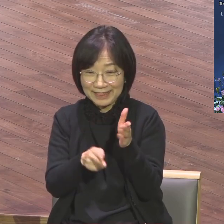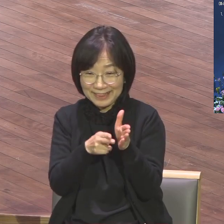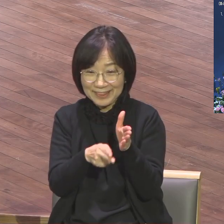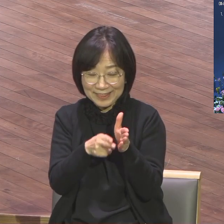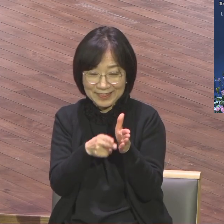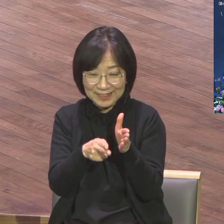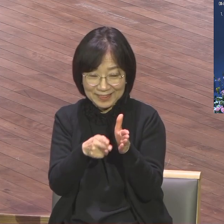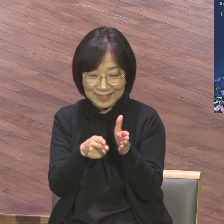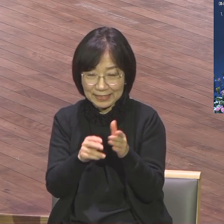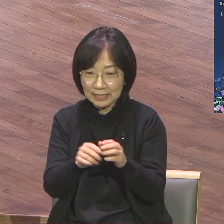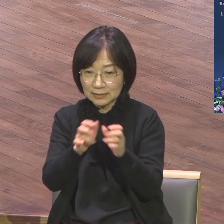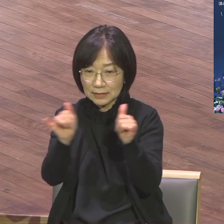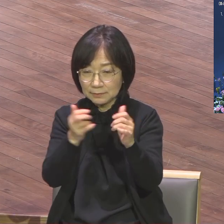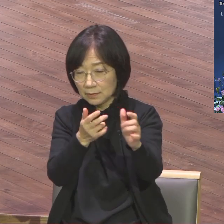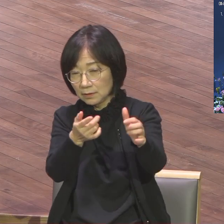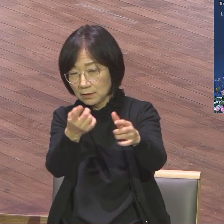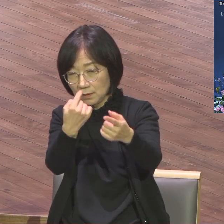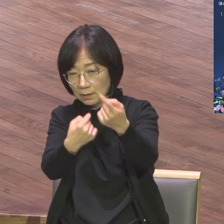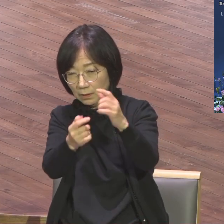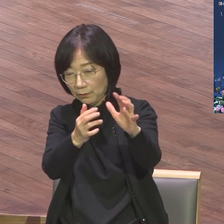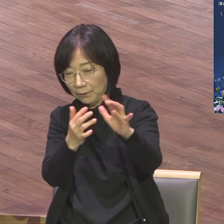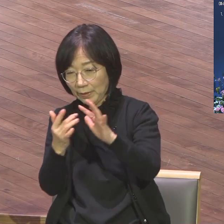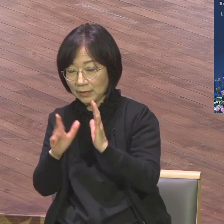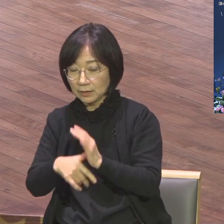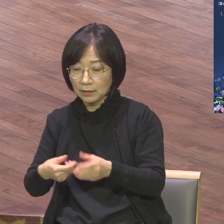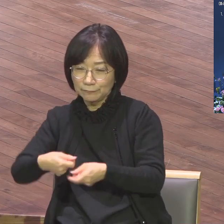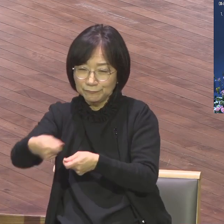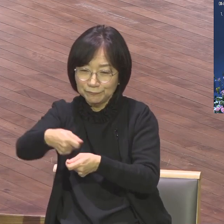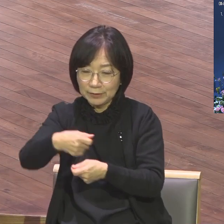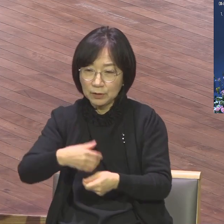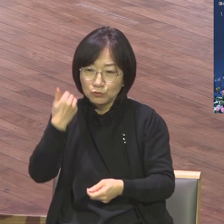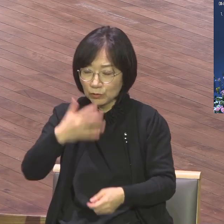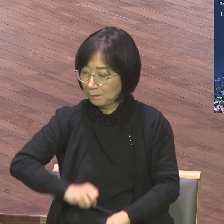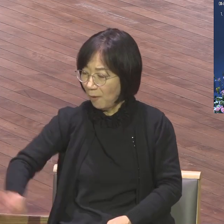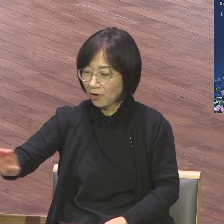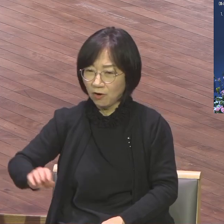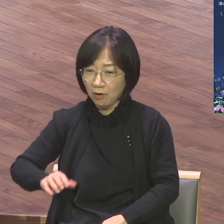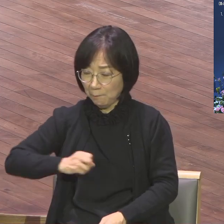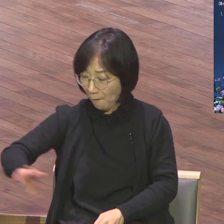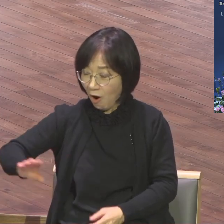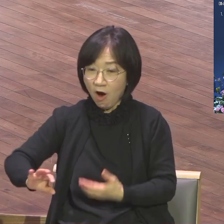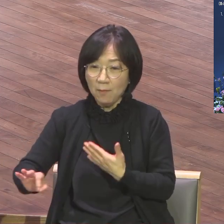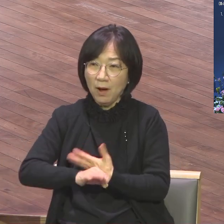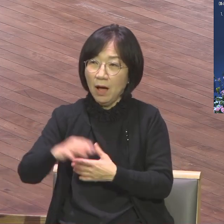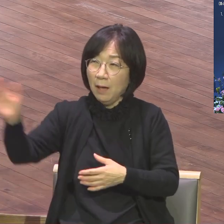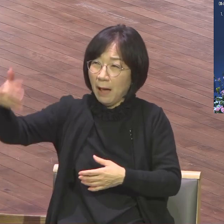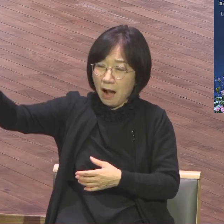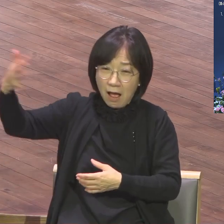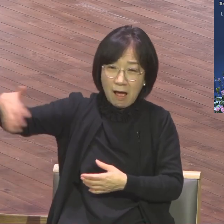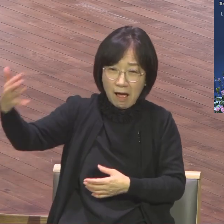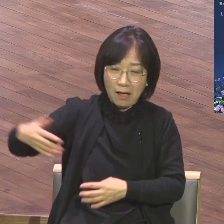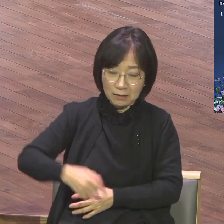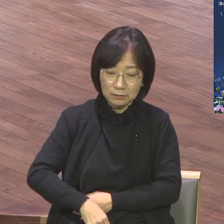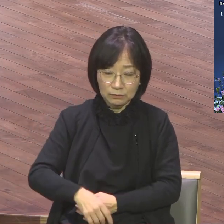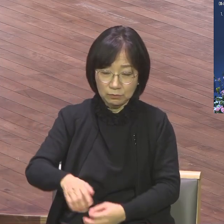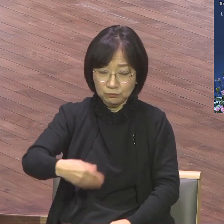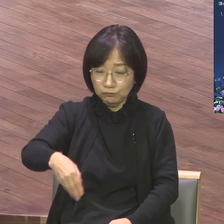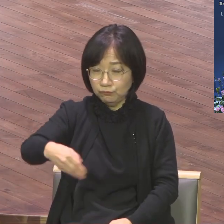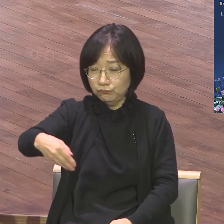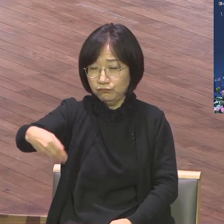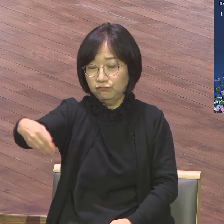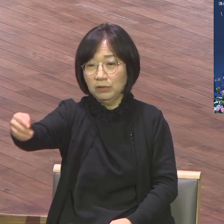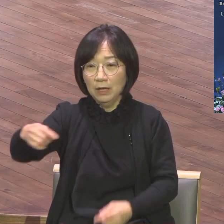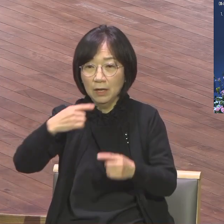그러면 쫙 주면요 막 어떤 사람 다 버려요. 버리면 바람이 확 부산도 바람이 많아요. 바람 부니까